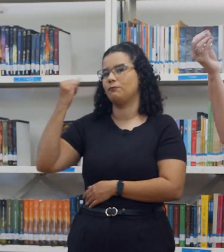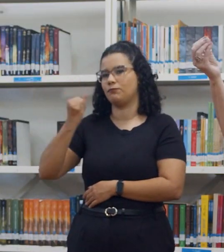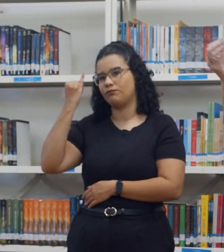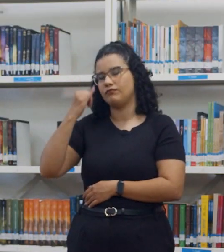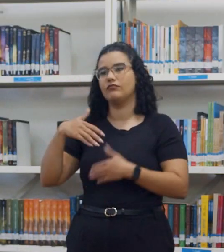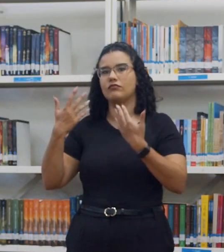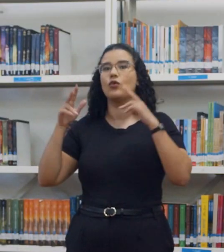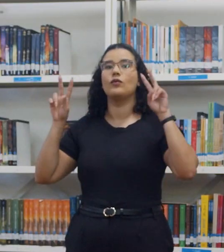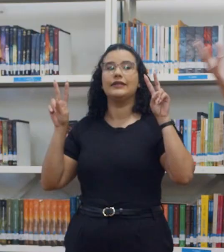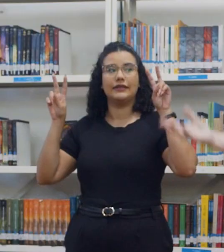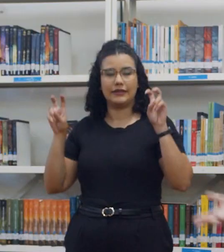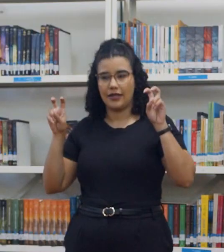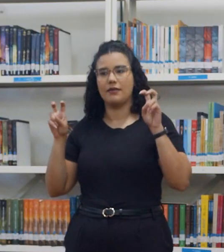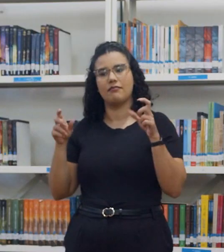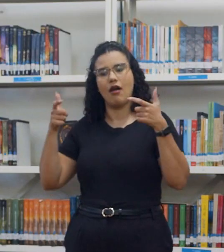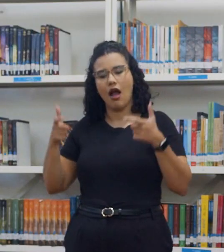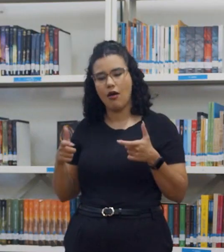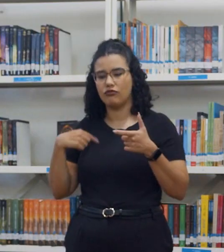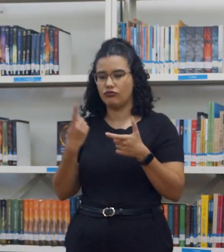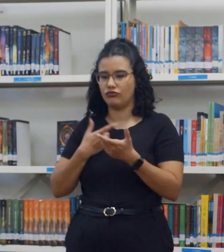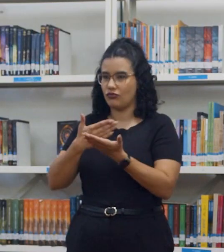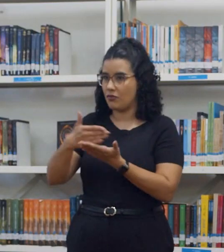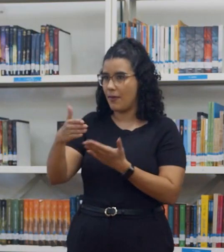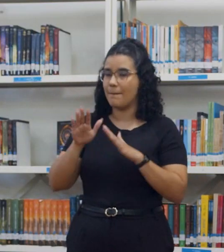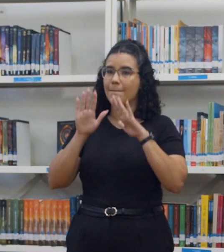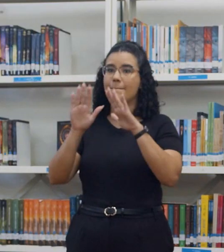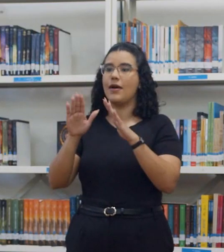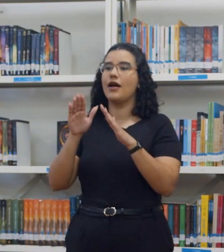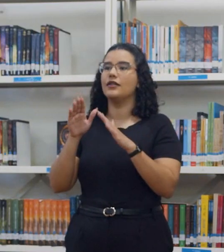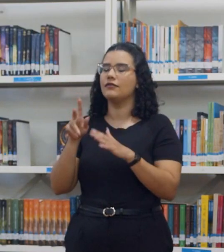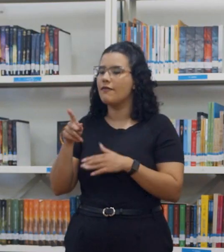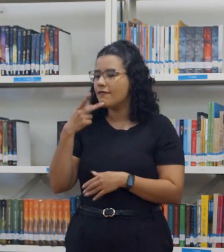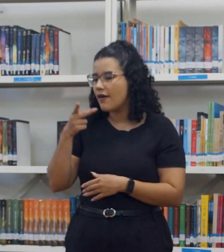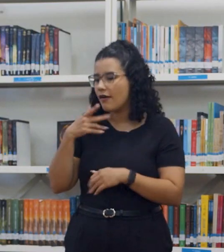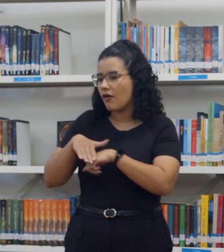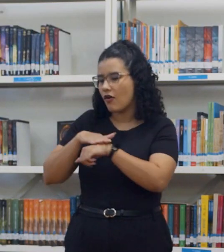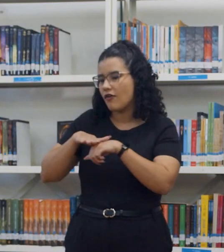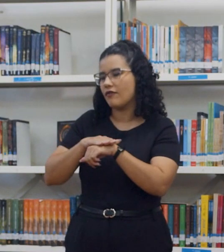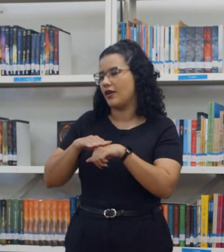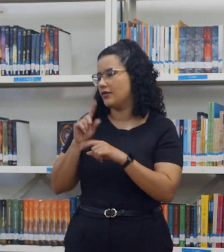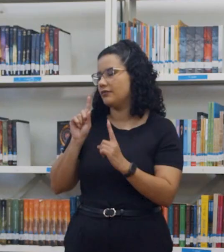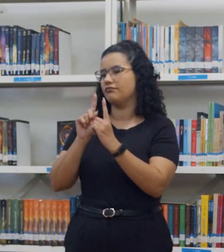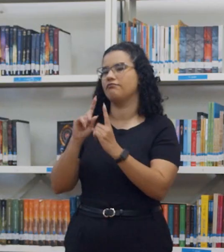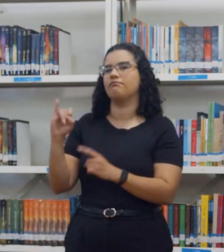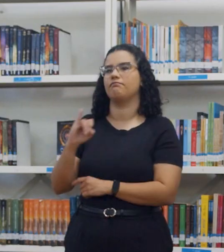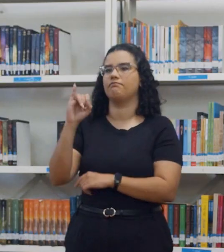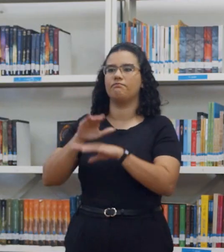o tema é da onde a gente parte, mas a abordagem é o mais importante.